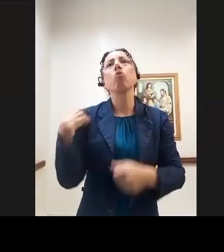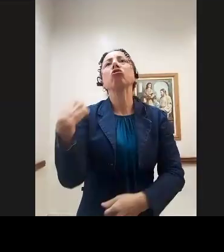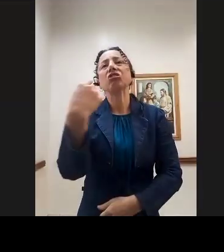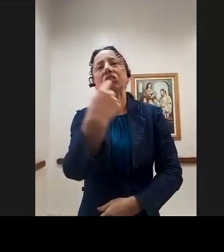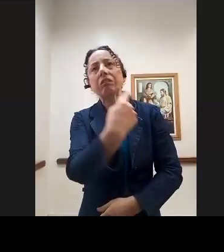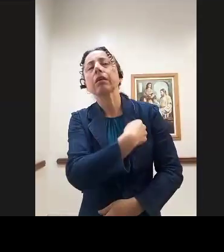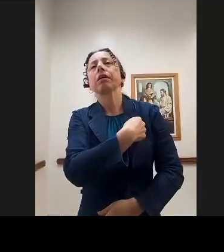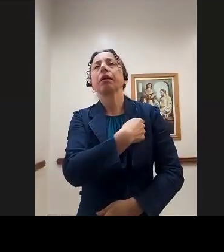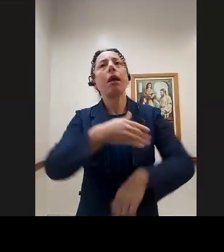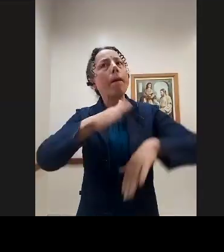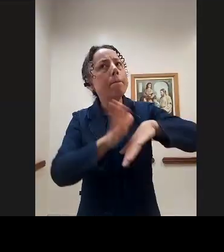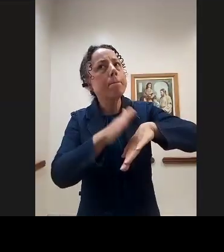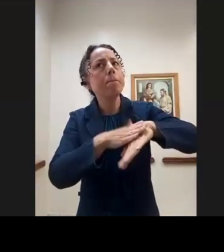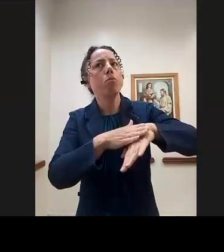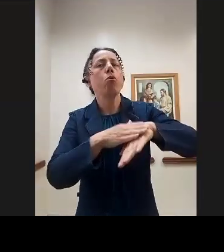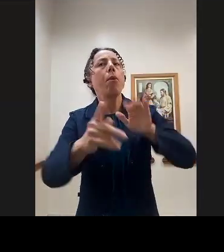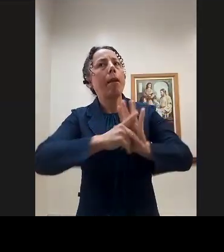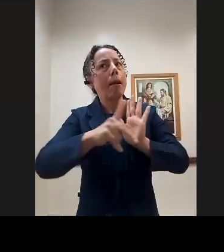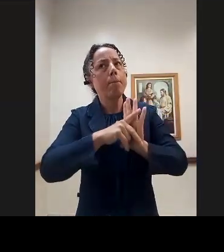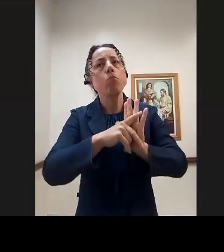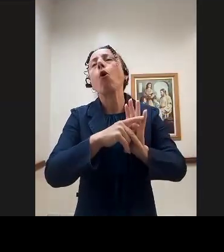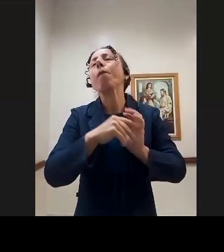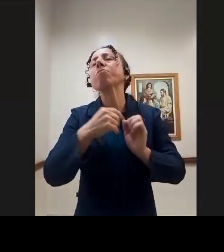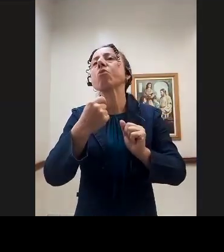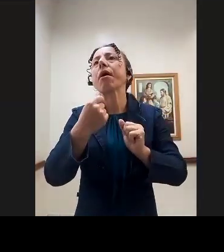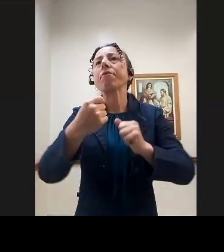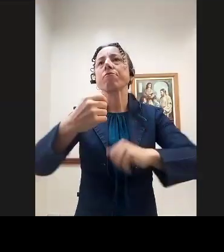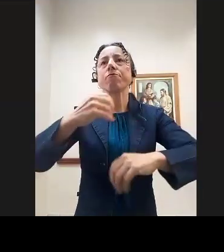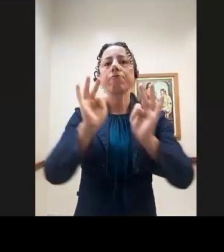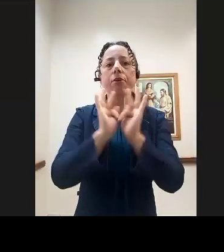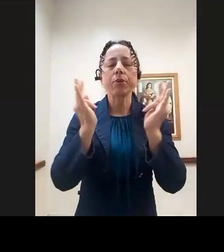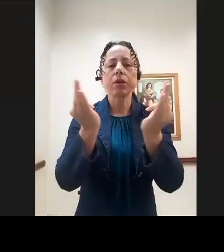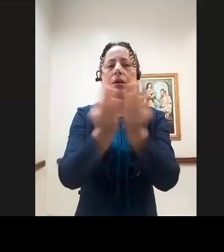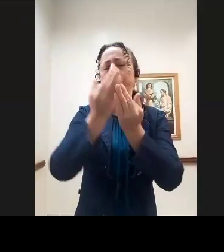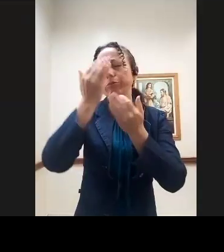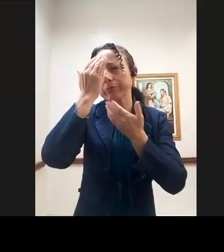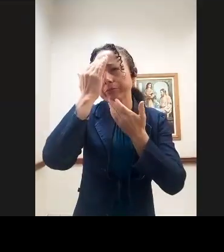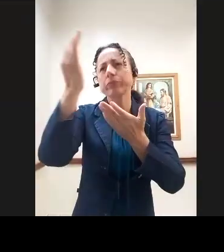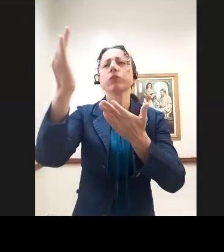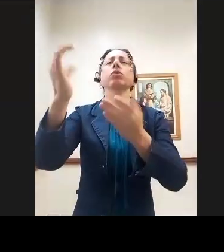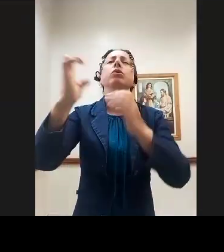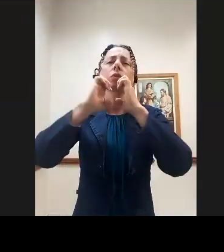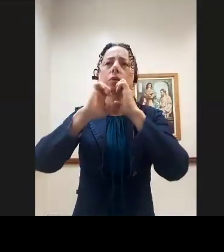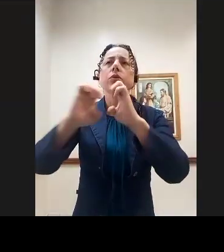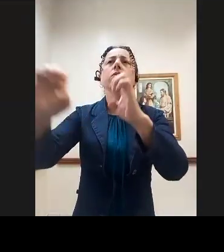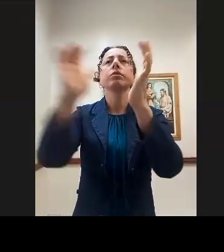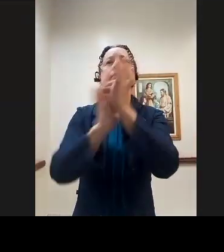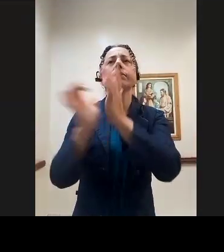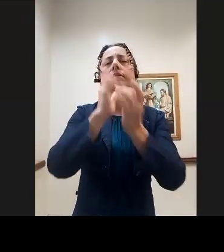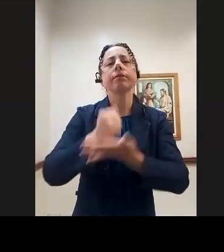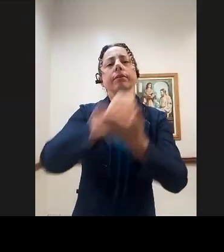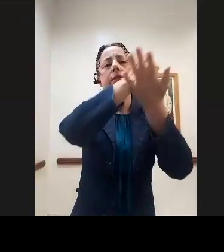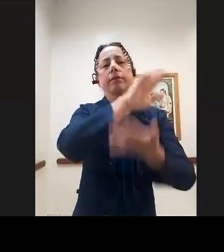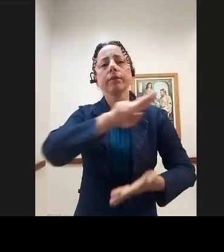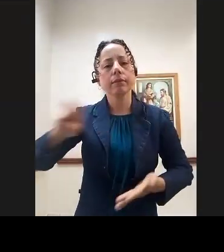para o caminho do Senhor. Sou muito grata pelo esse evangelho, muito grata ao Salvador, pelo amor que ele tem por todos nós, em nome de Jesus Cristo.